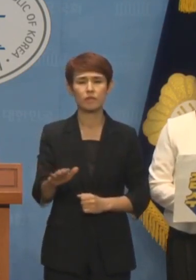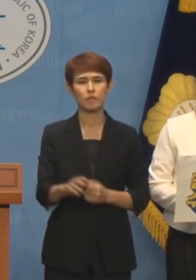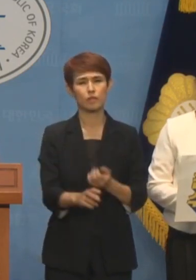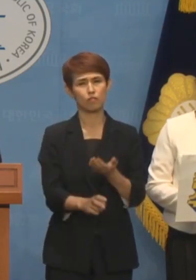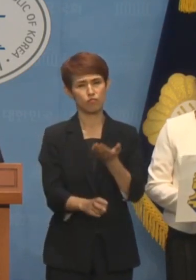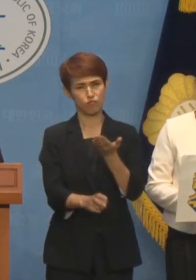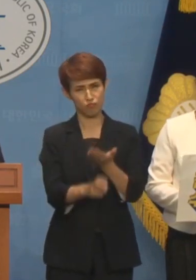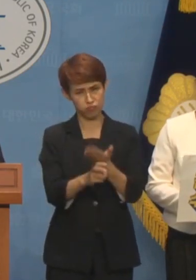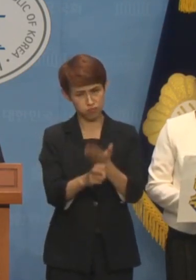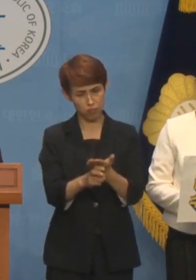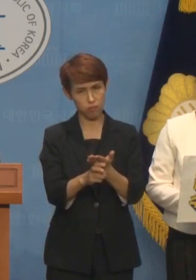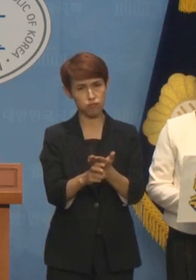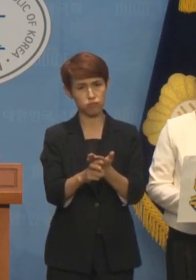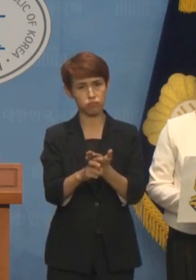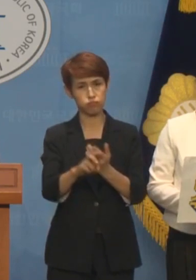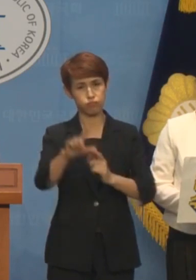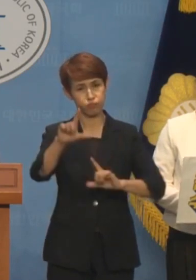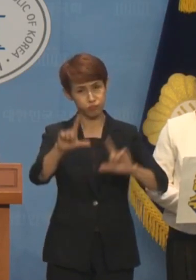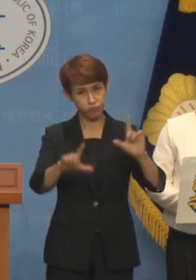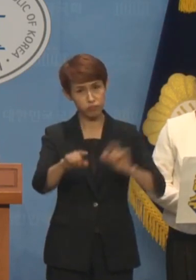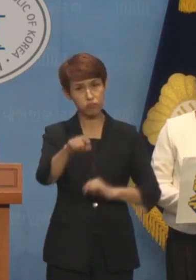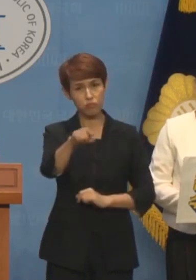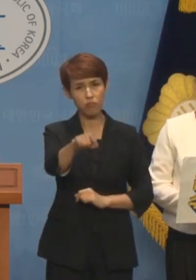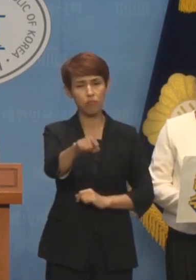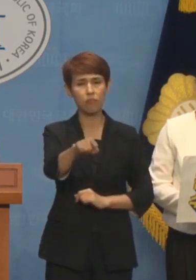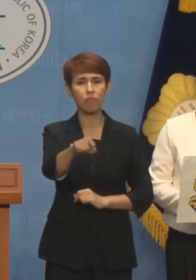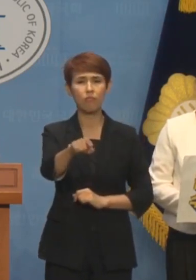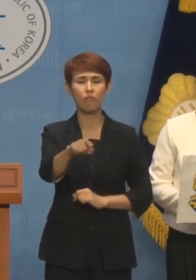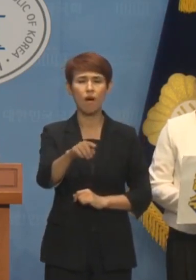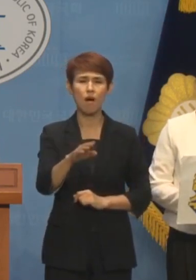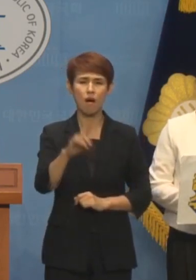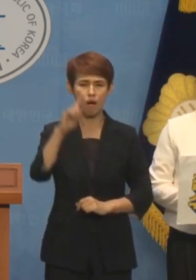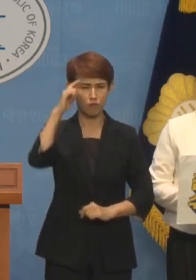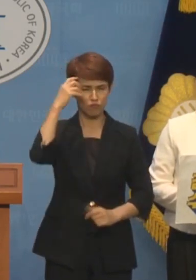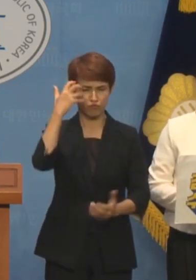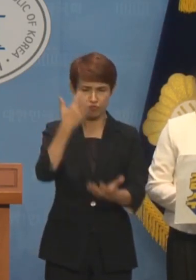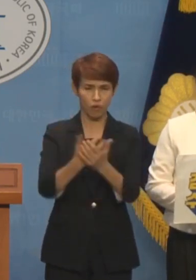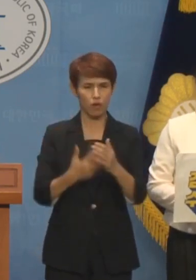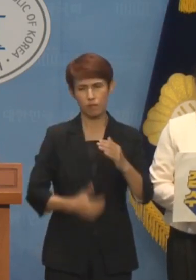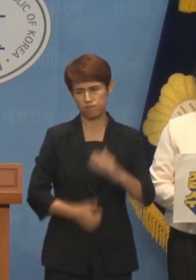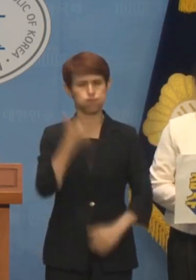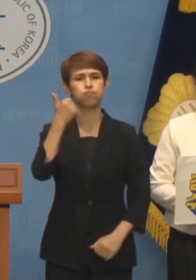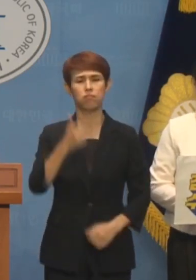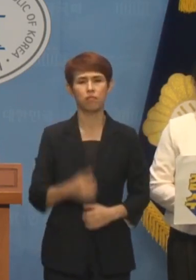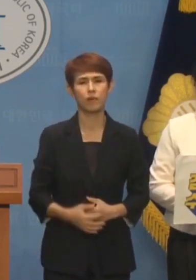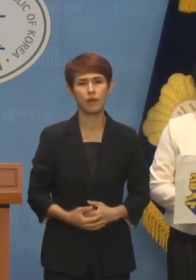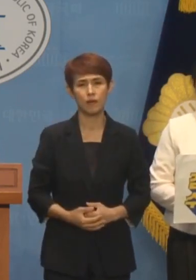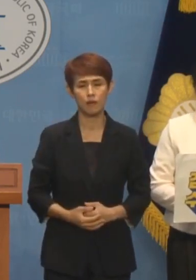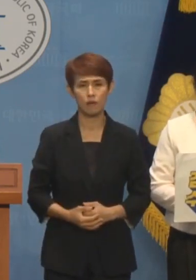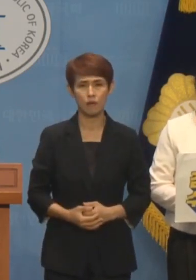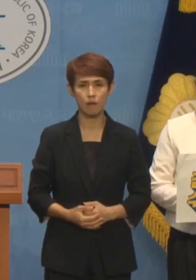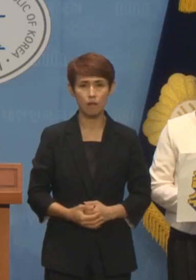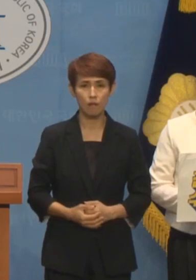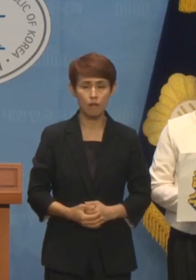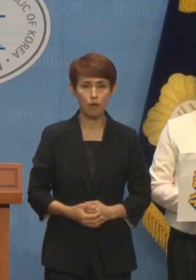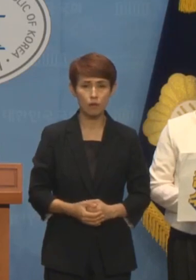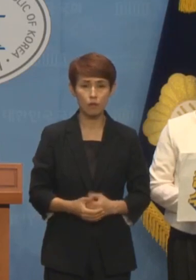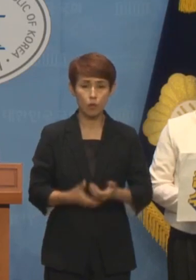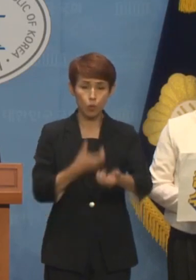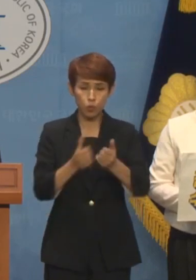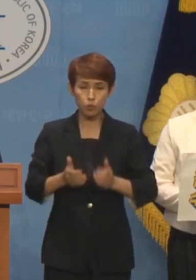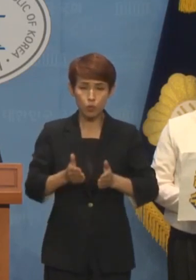종점 변경 소식에 너무나 많이 충격받고 분노했습니다. 과연 누구를 위해서